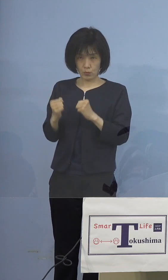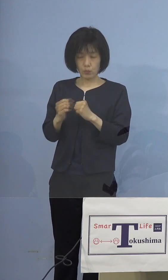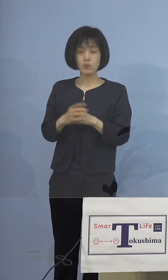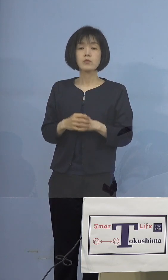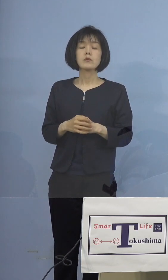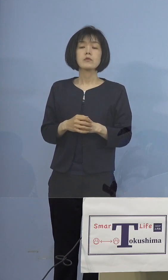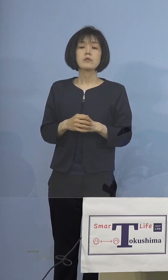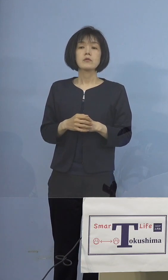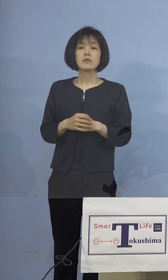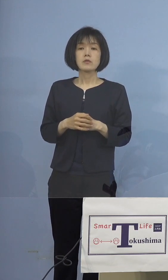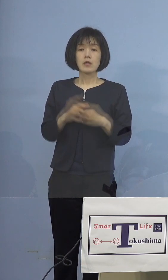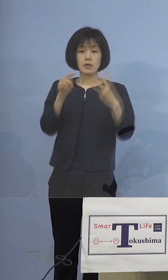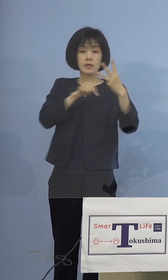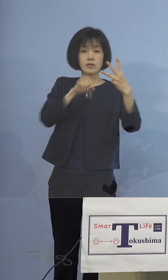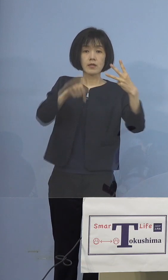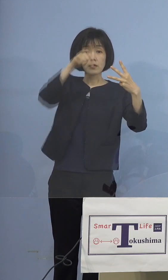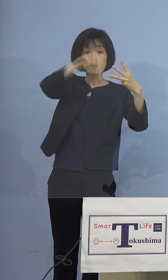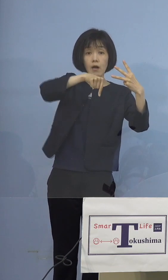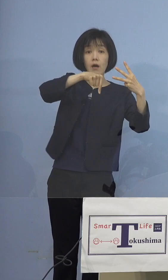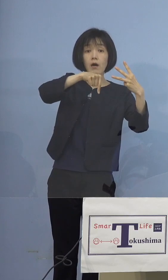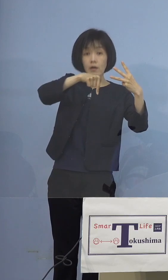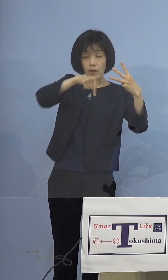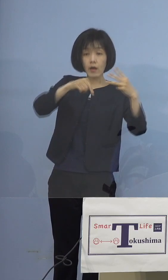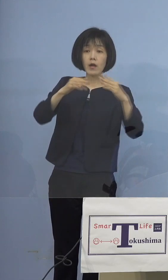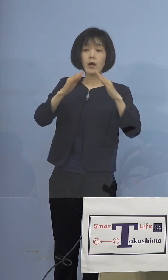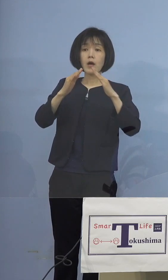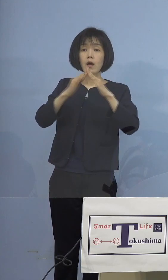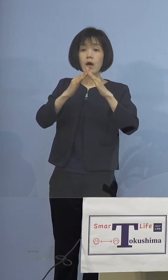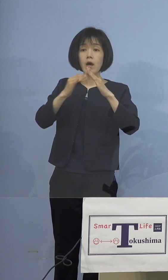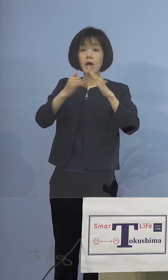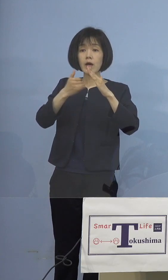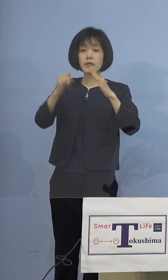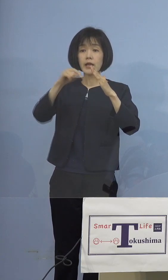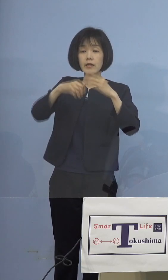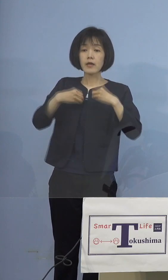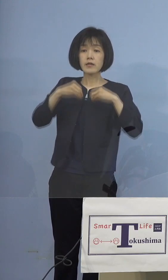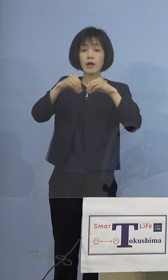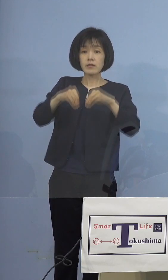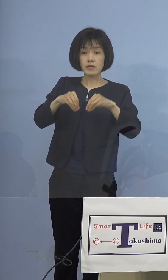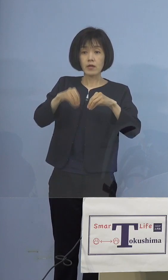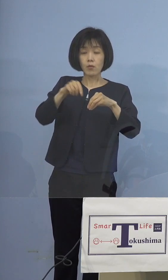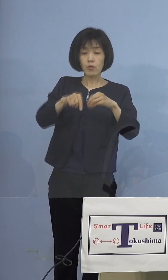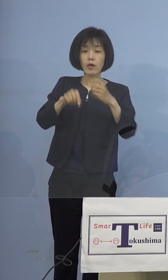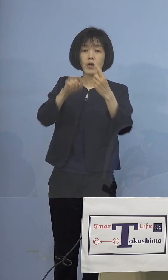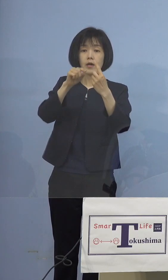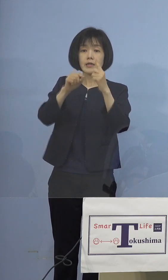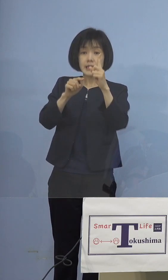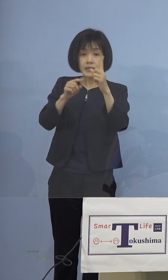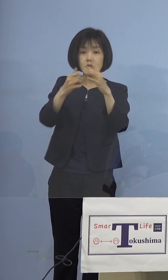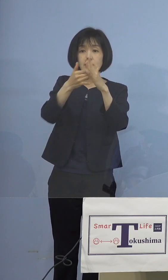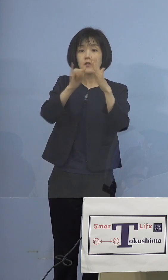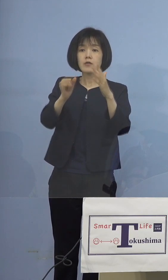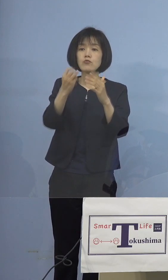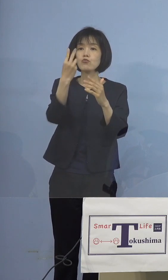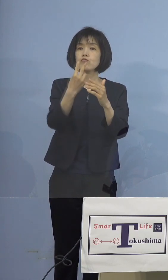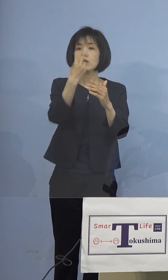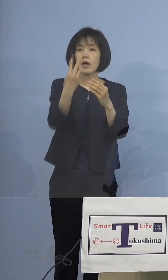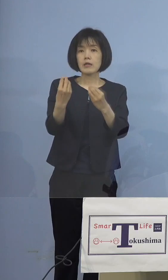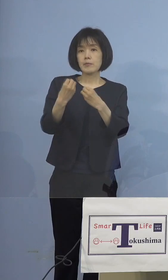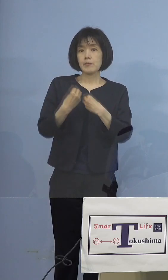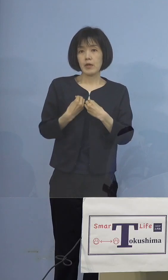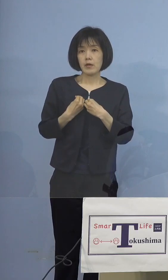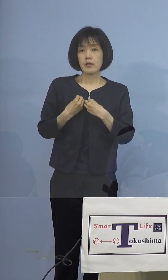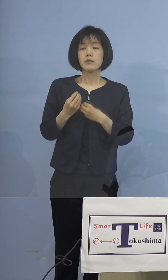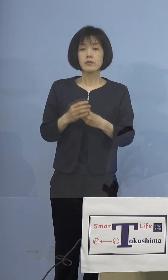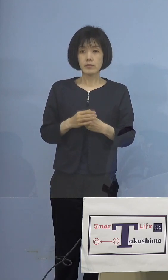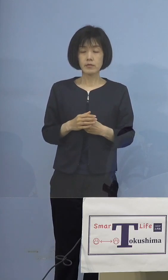お最軽となりますが家庭内感染は1家族2名となります。